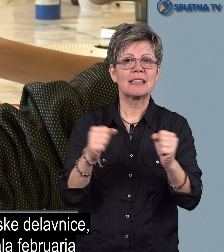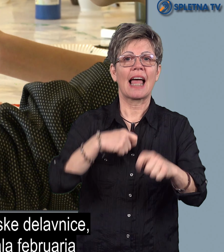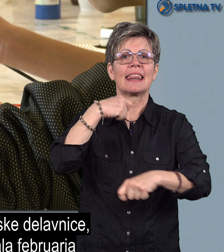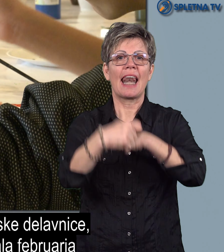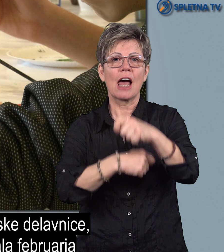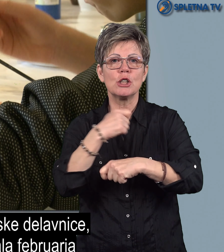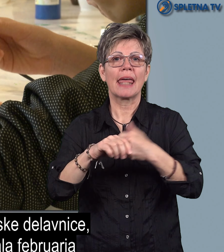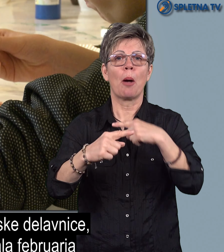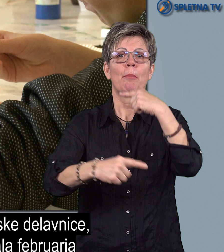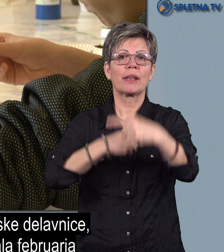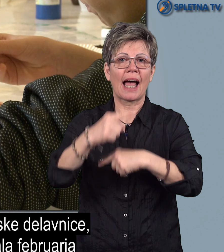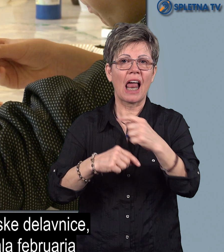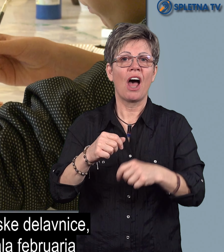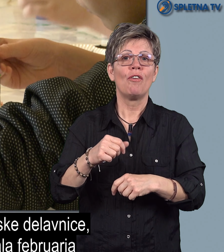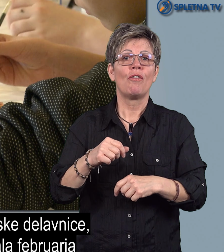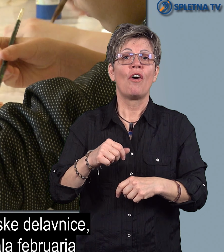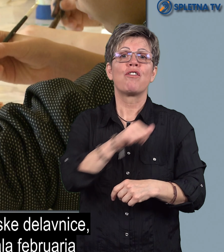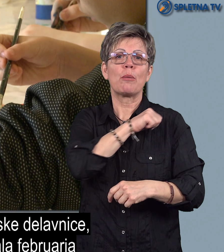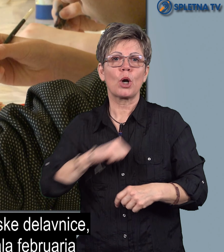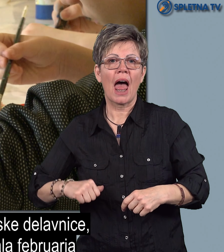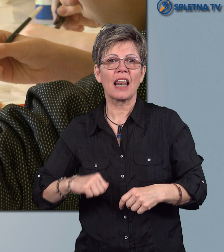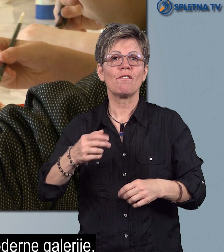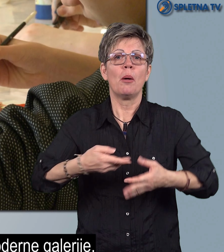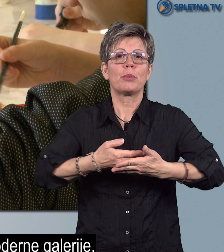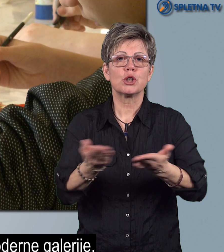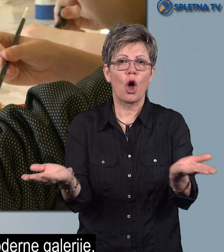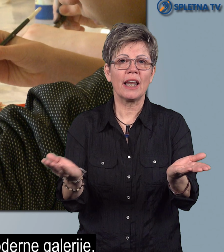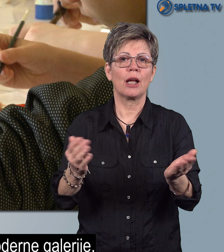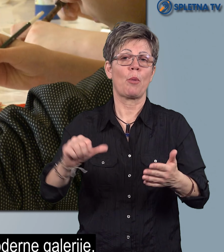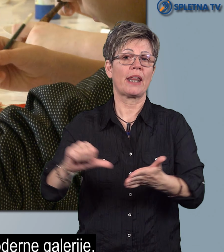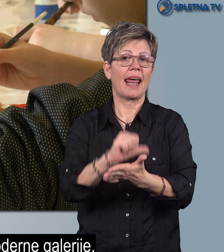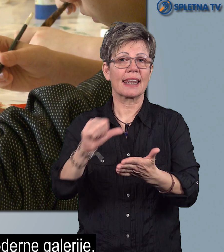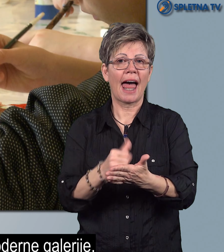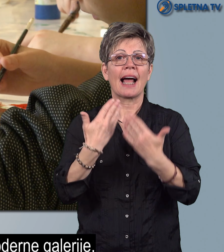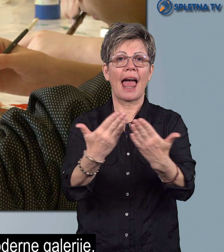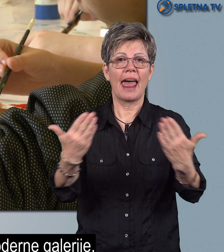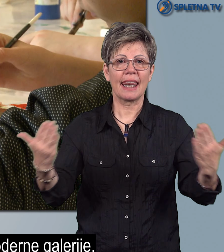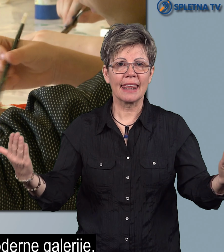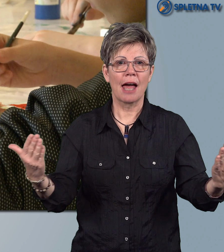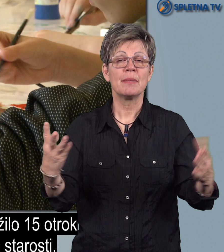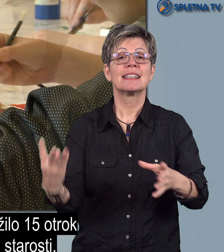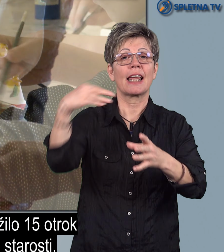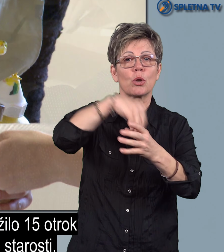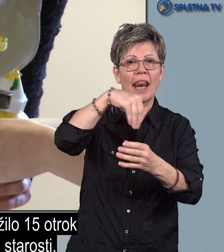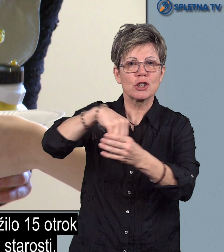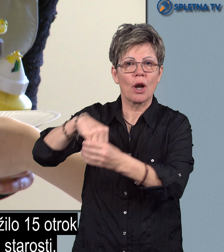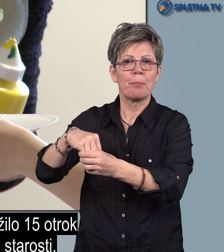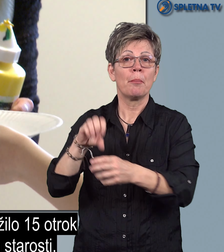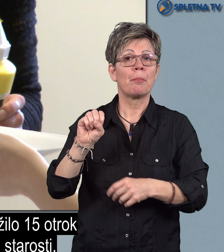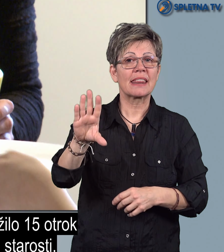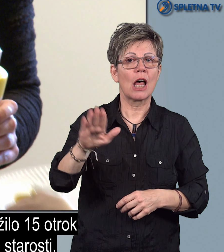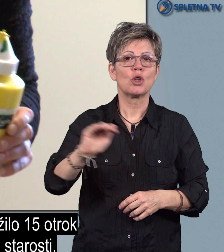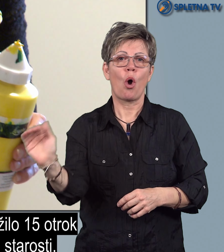Letošnje zimske delavnice, ki je potekala februarja v prostorih Moderne galerije, se je udeležilo 15